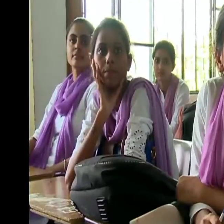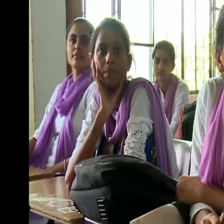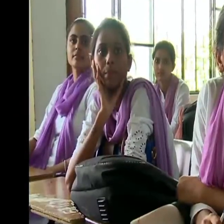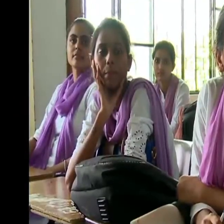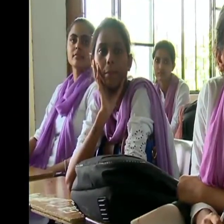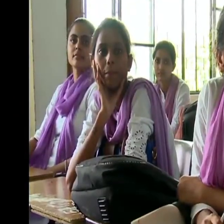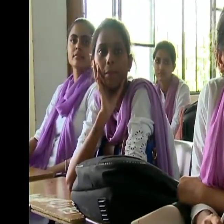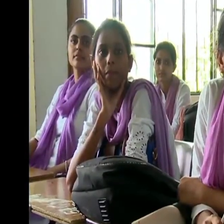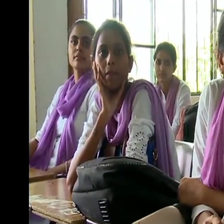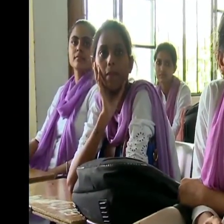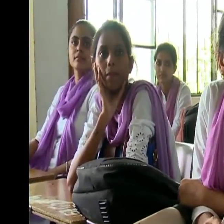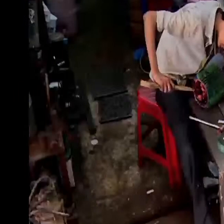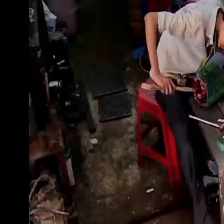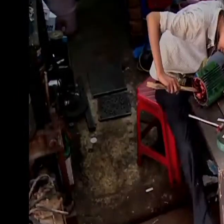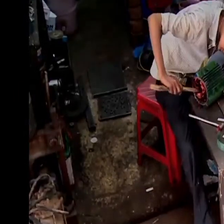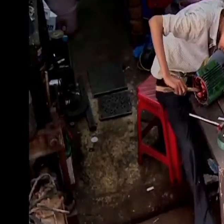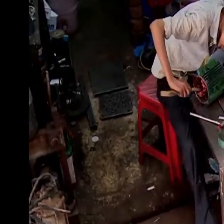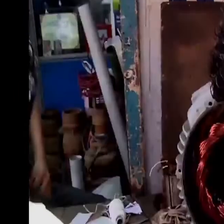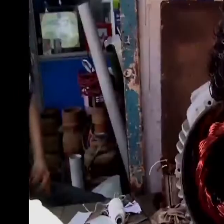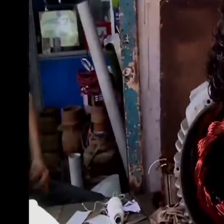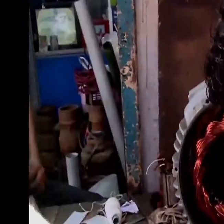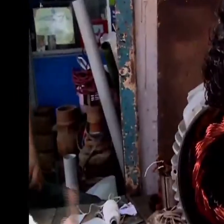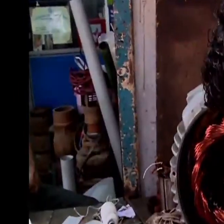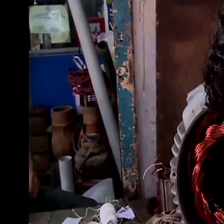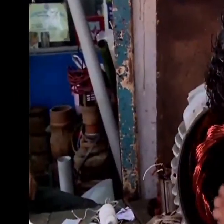धन साधन समय की सीमा से